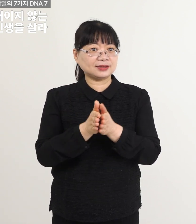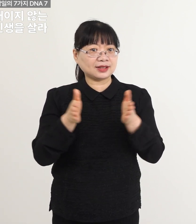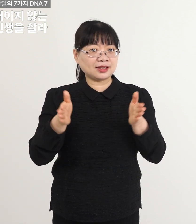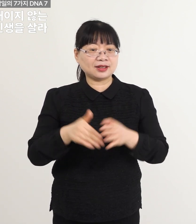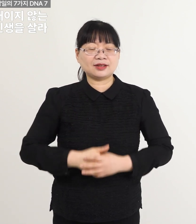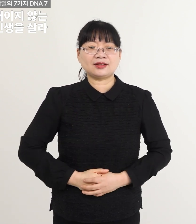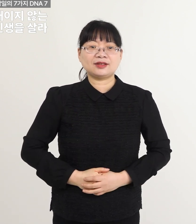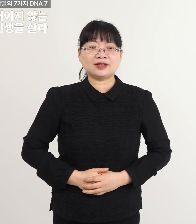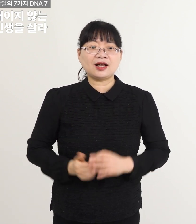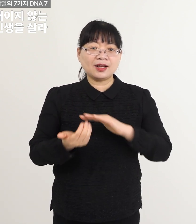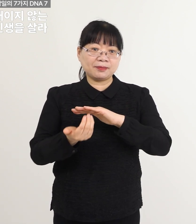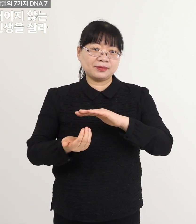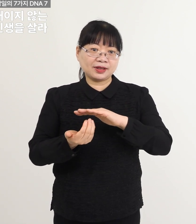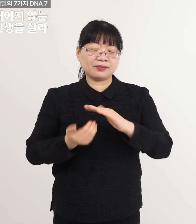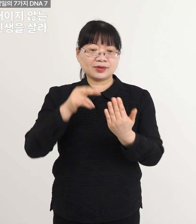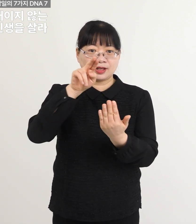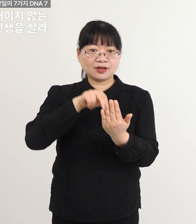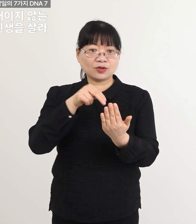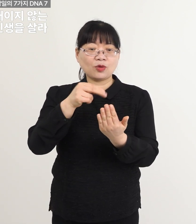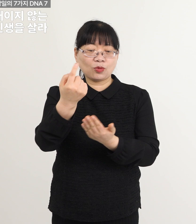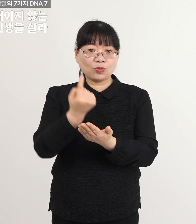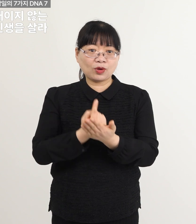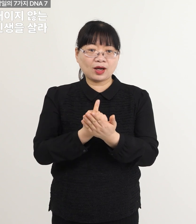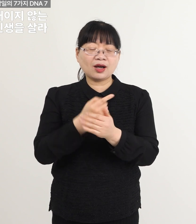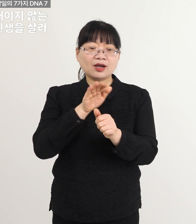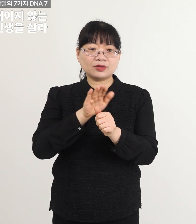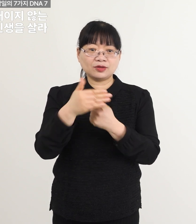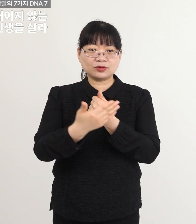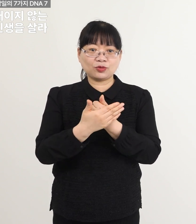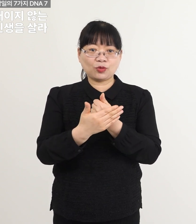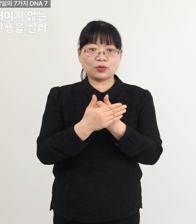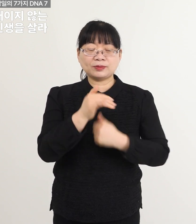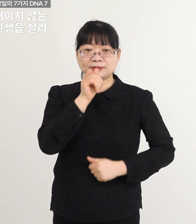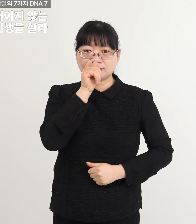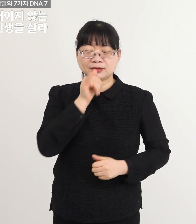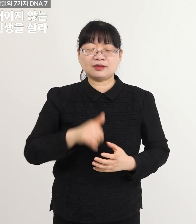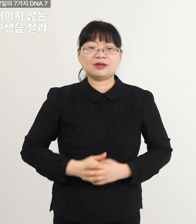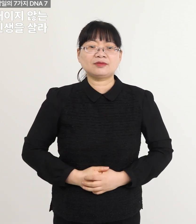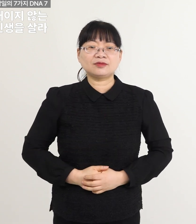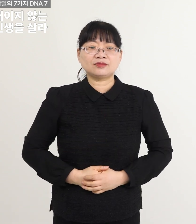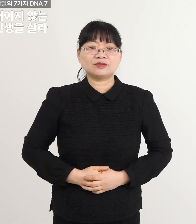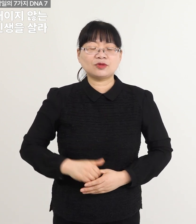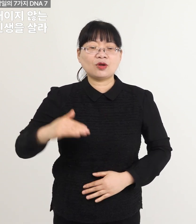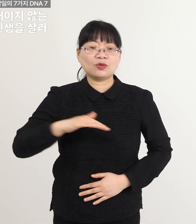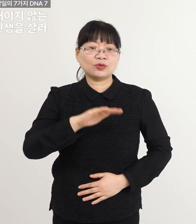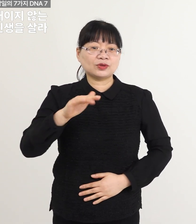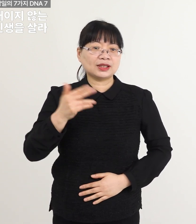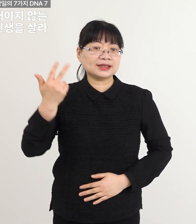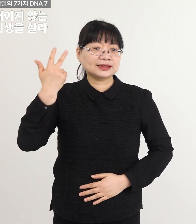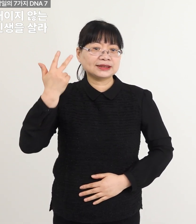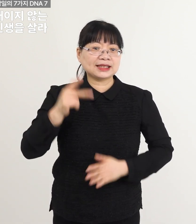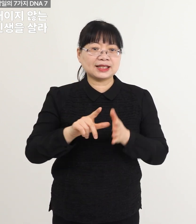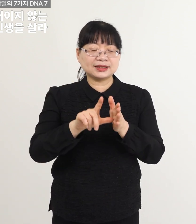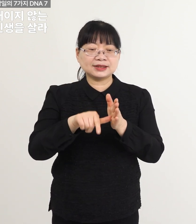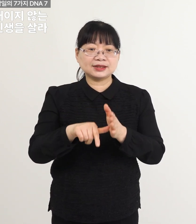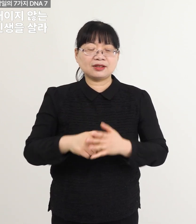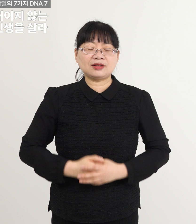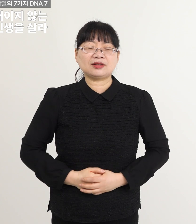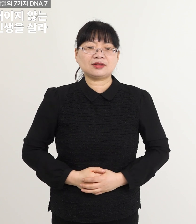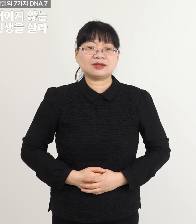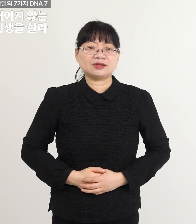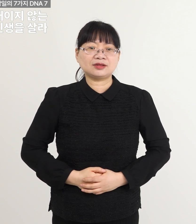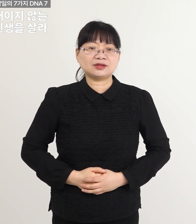겁니다. 미리미리 읽어오셔도 도움이 될 것 같아요. 자, 우리 지난 시간은